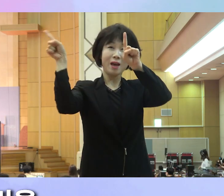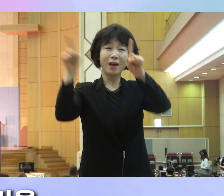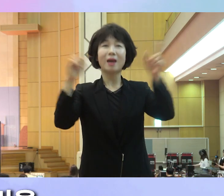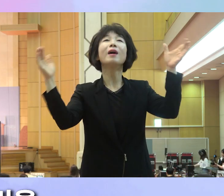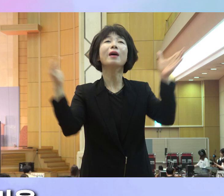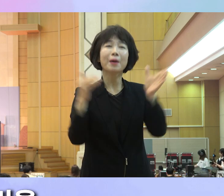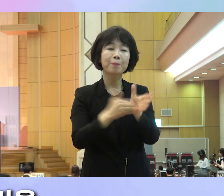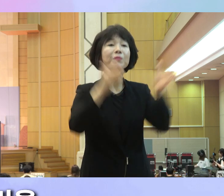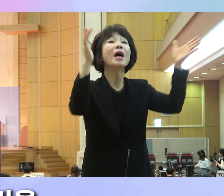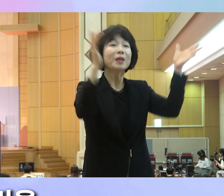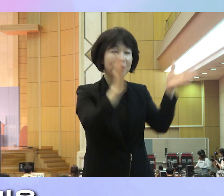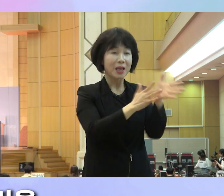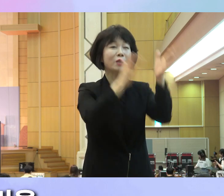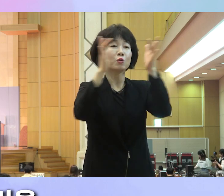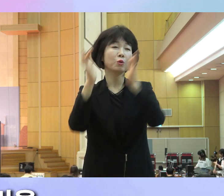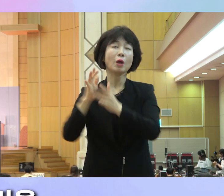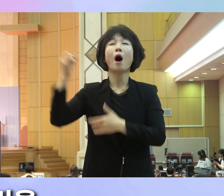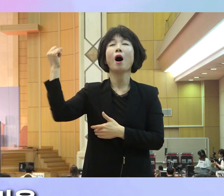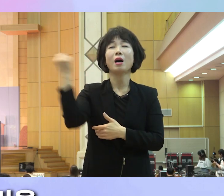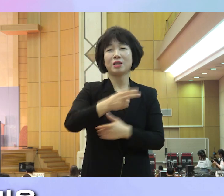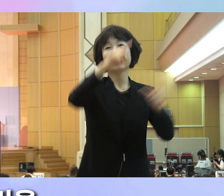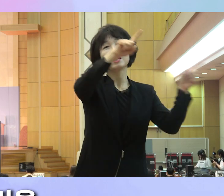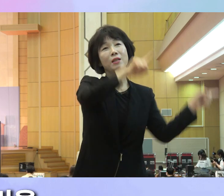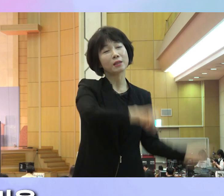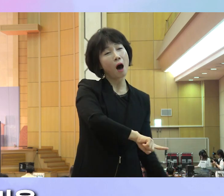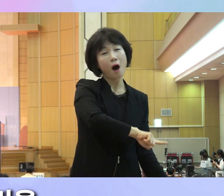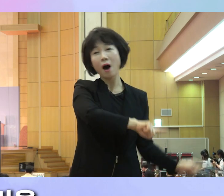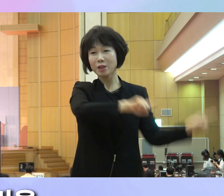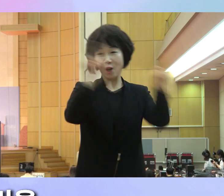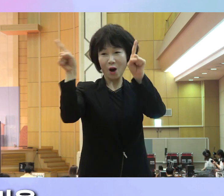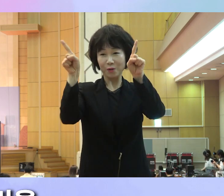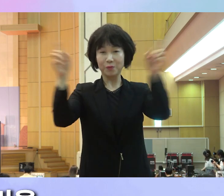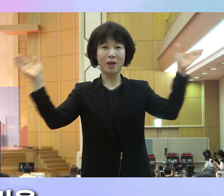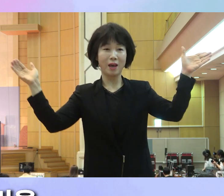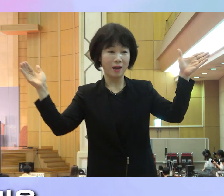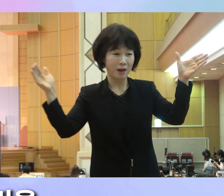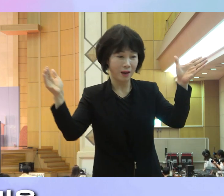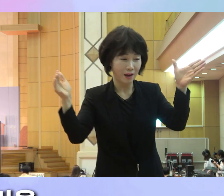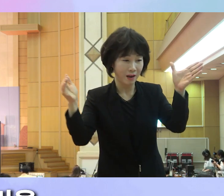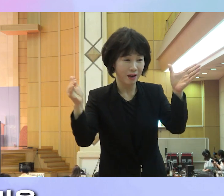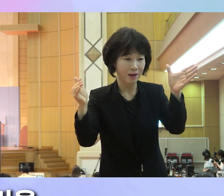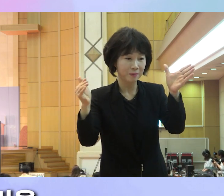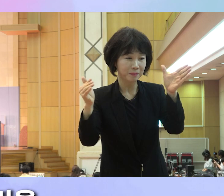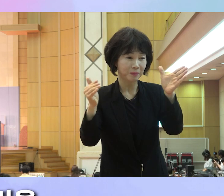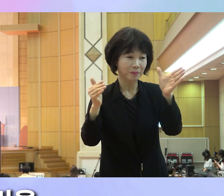사셨네. 예수 다시 사셨네.